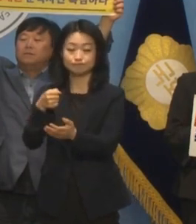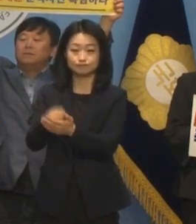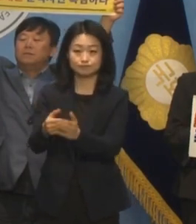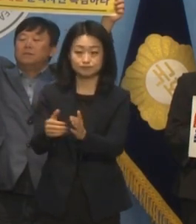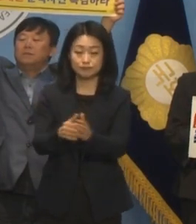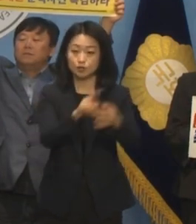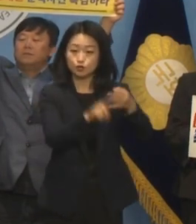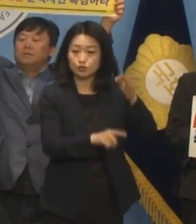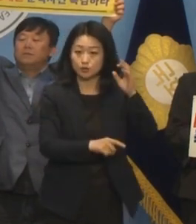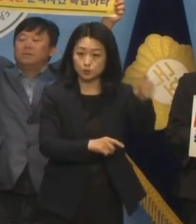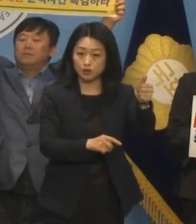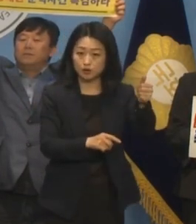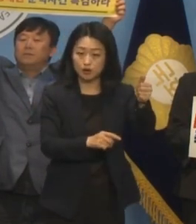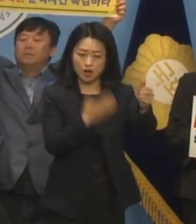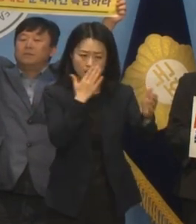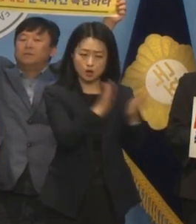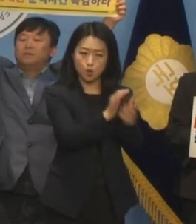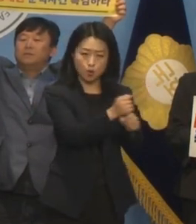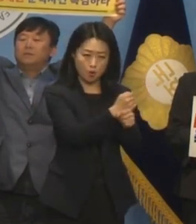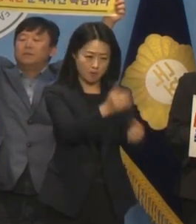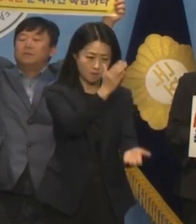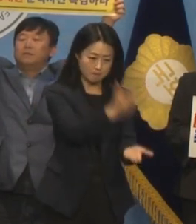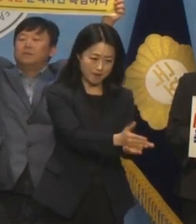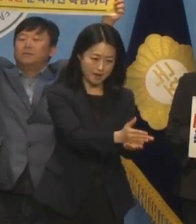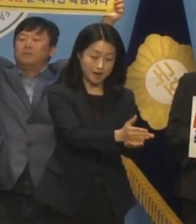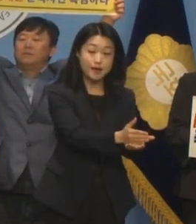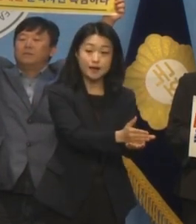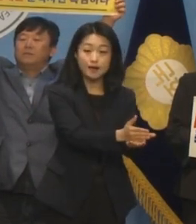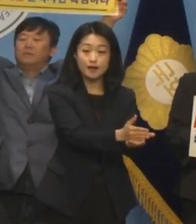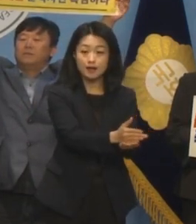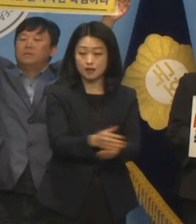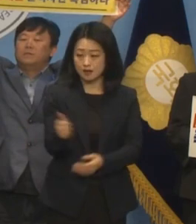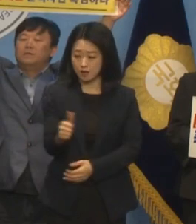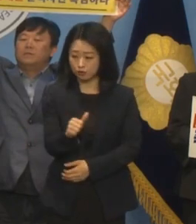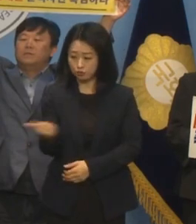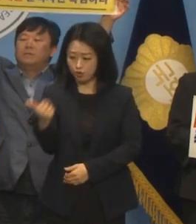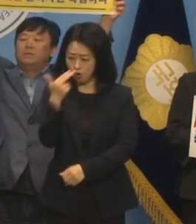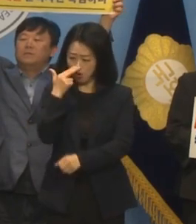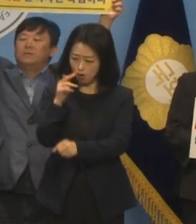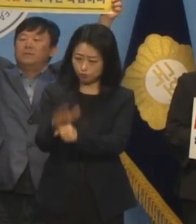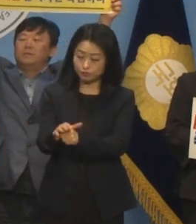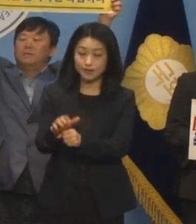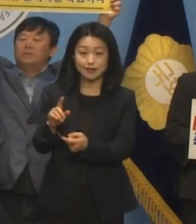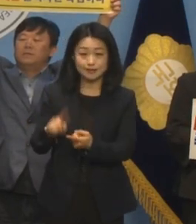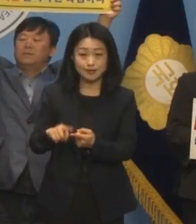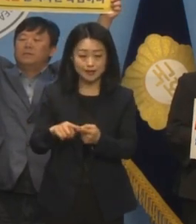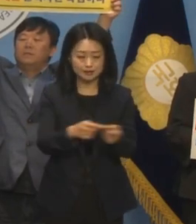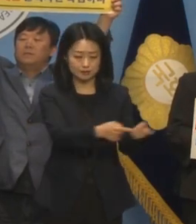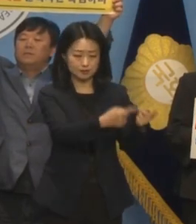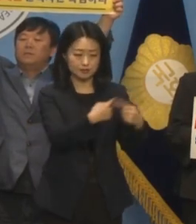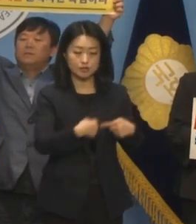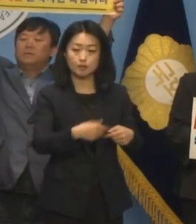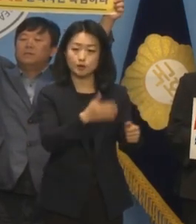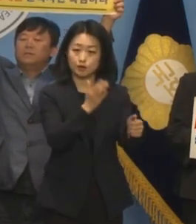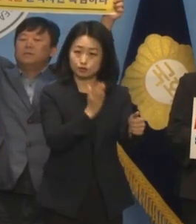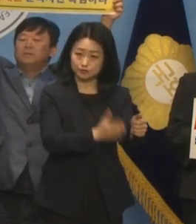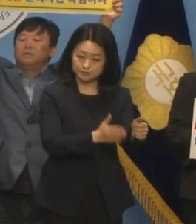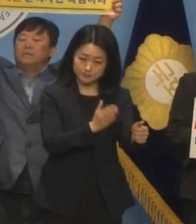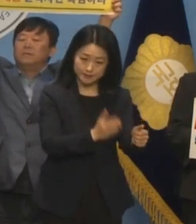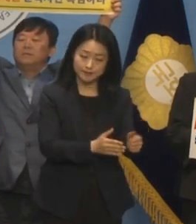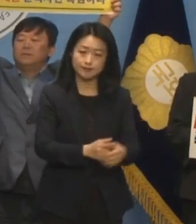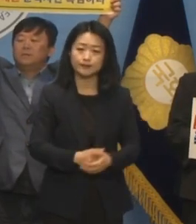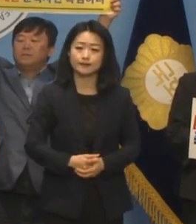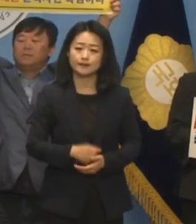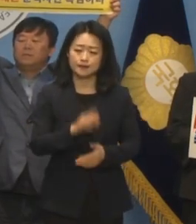함께 역사의 공범이 되지 마십시오. 지금이라도 한 청년의 억울한 죽음을 밝히는 일에 동참해 주실 것을